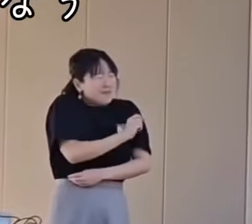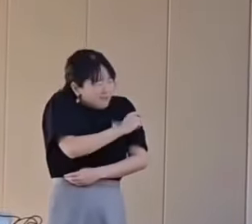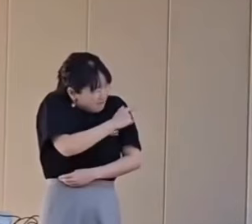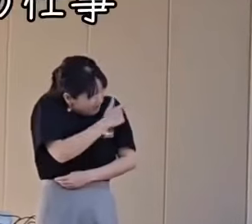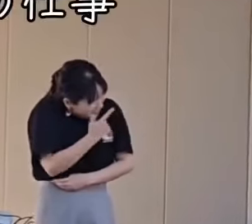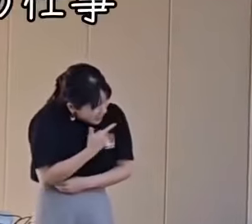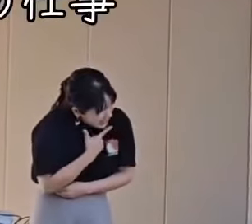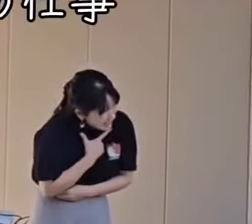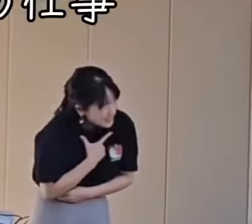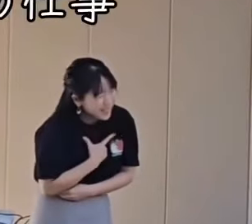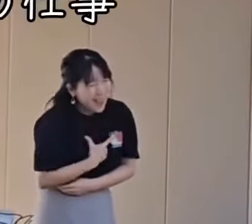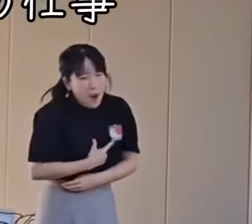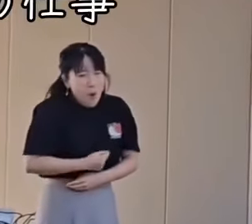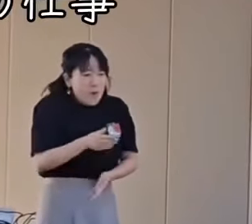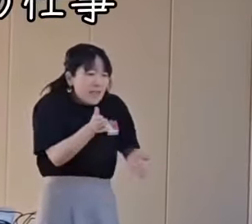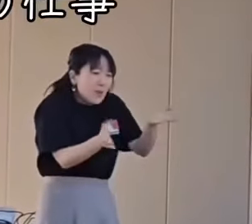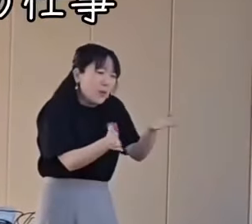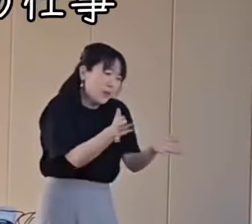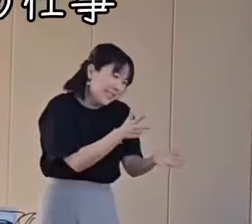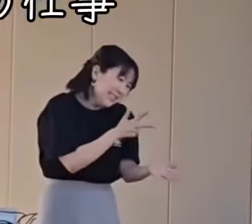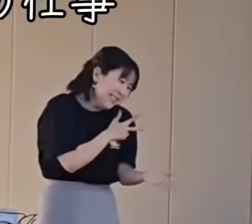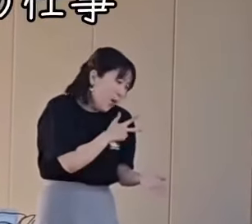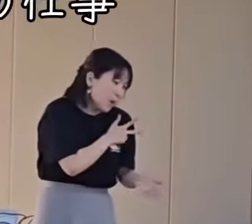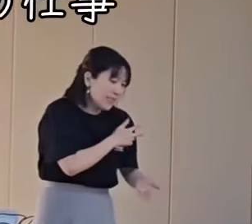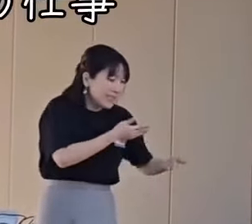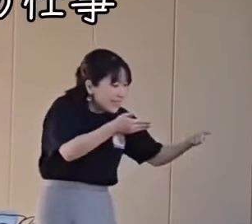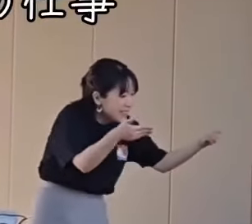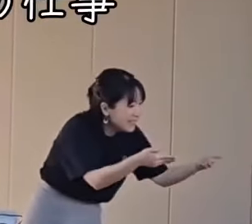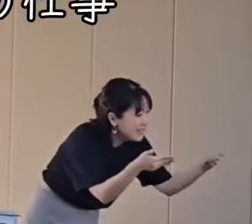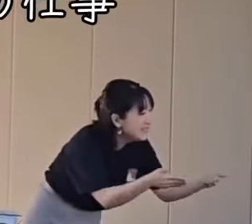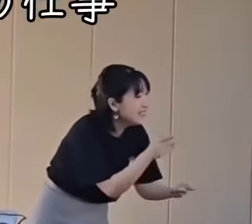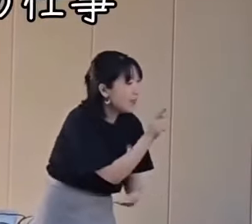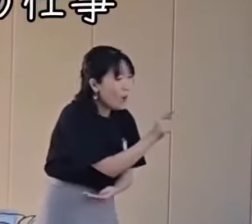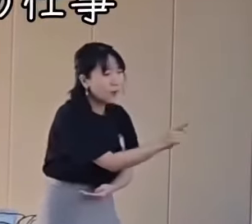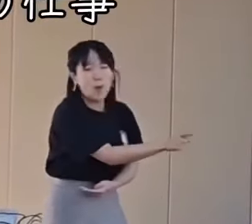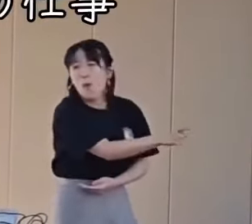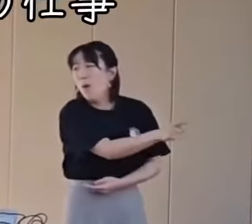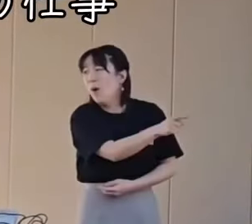大好きだった保育士の仕事、